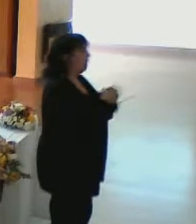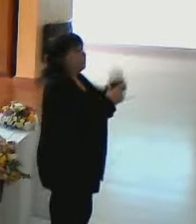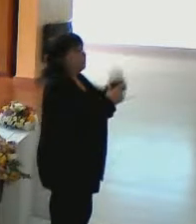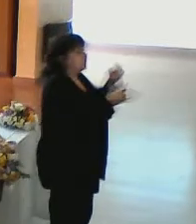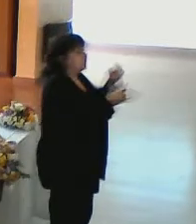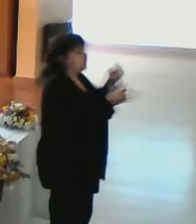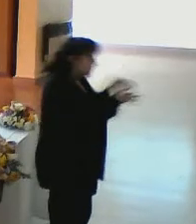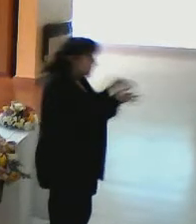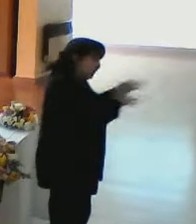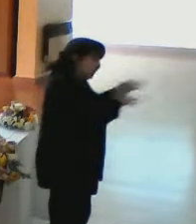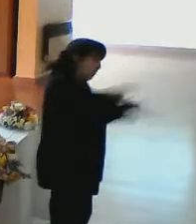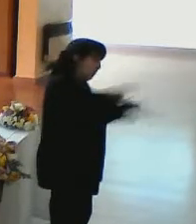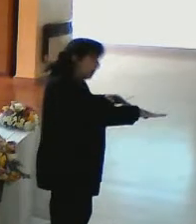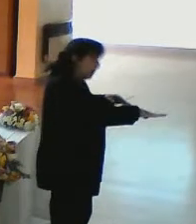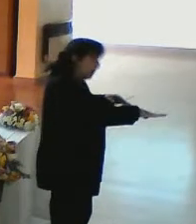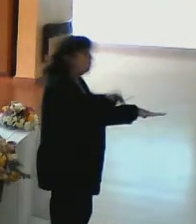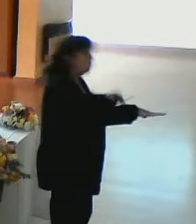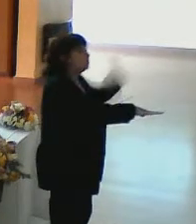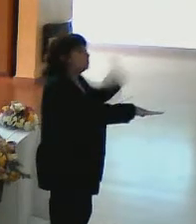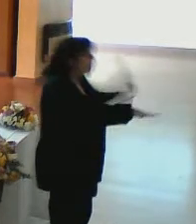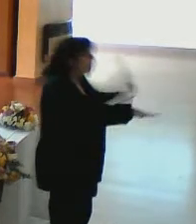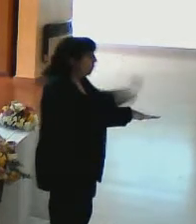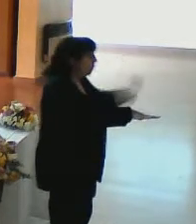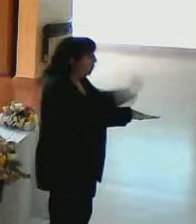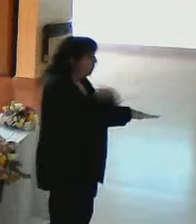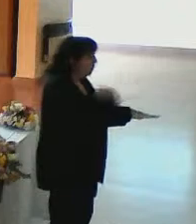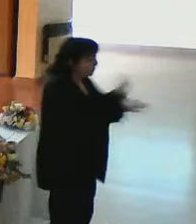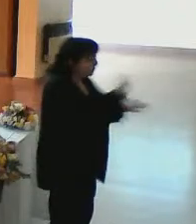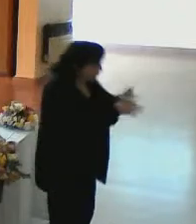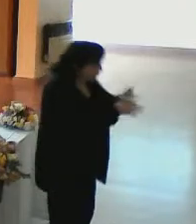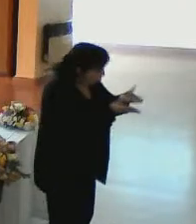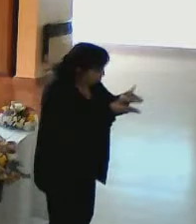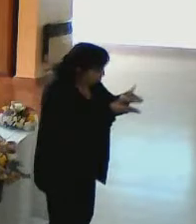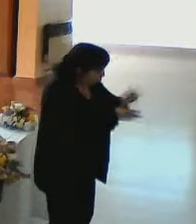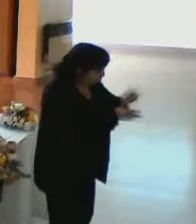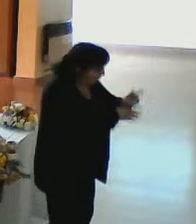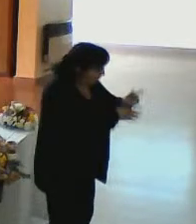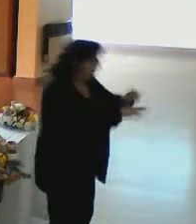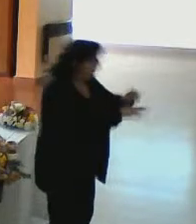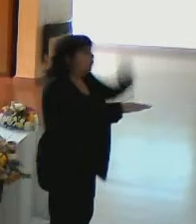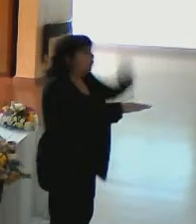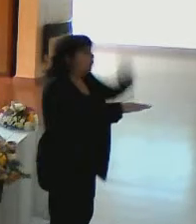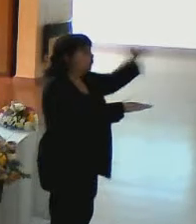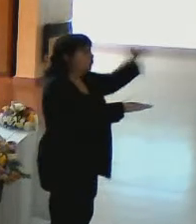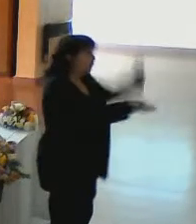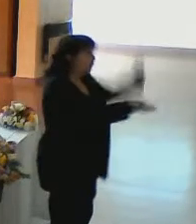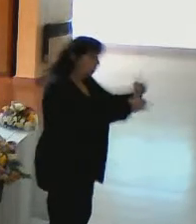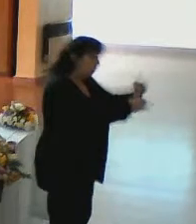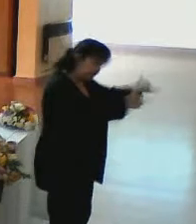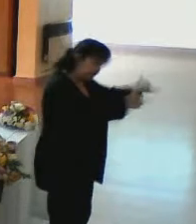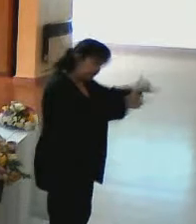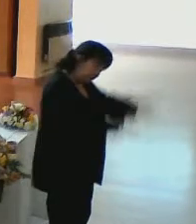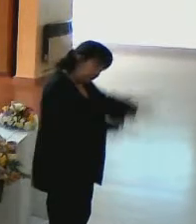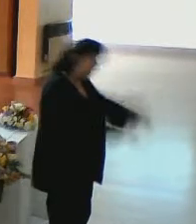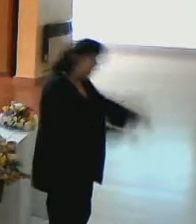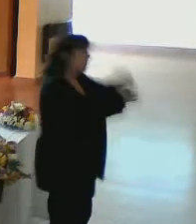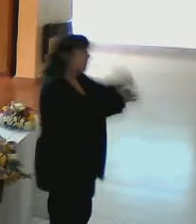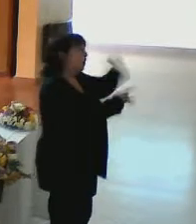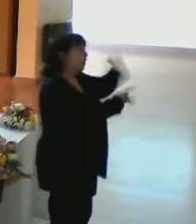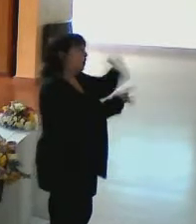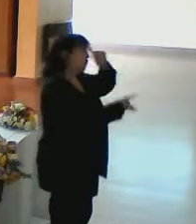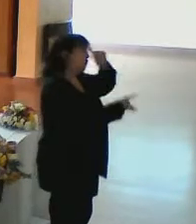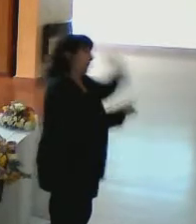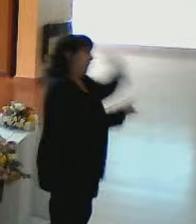intervenciones, menos tratamientos en el hospital, y a la hora del ingreso a la escuela seguramente va a requerir